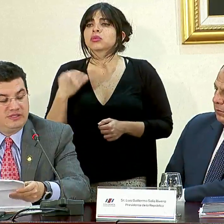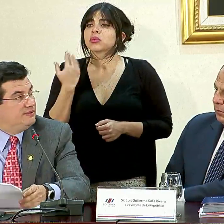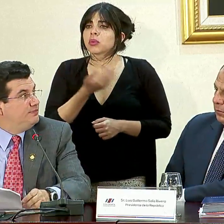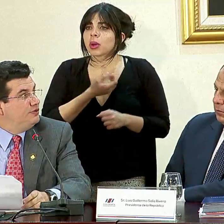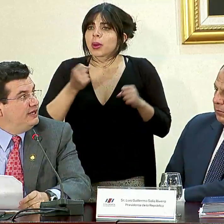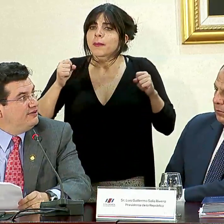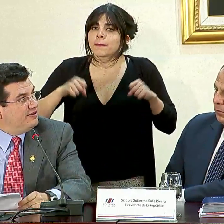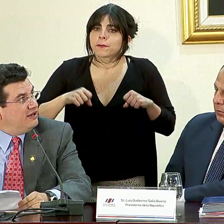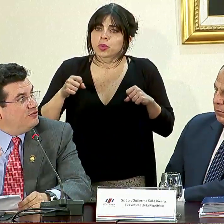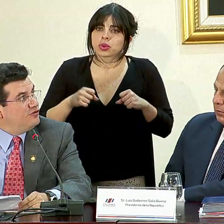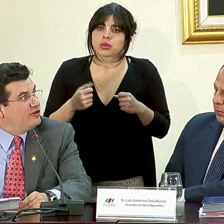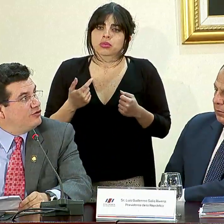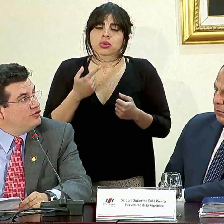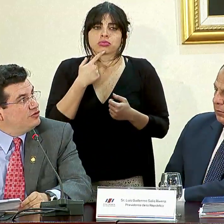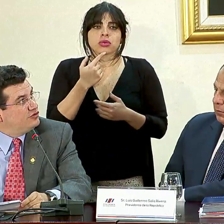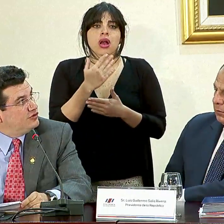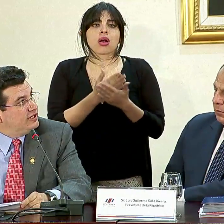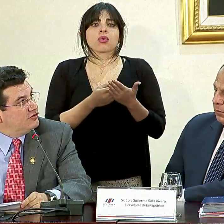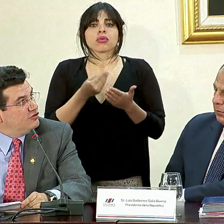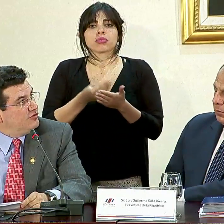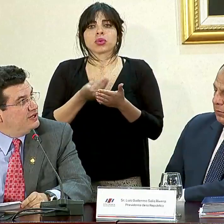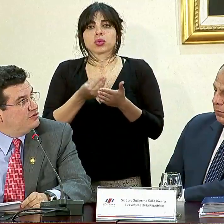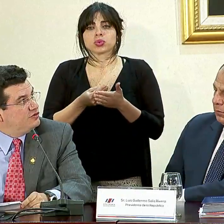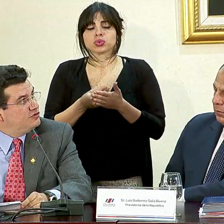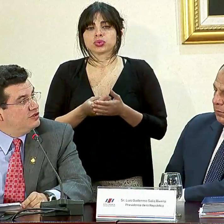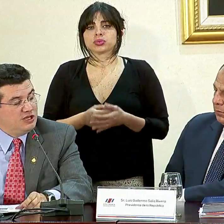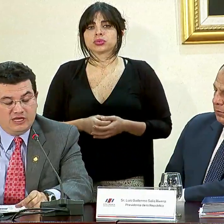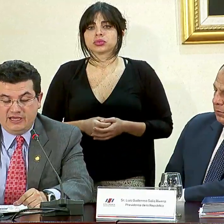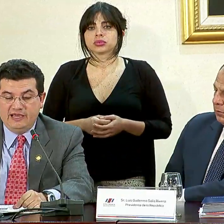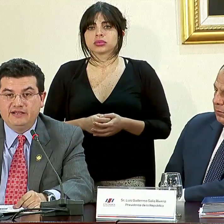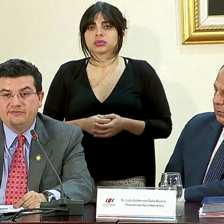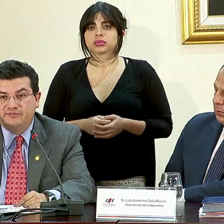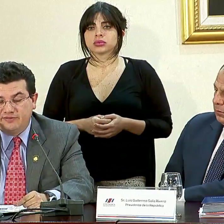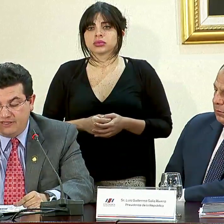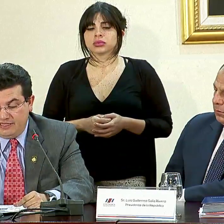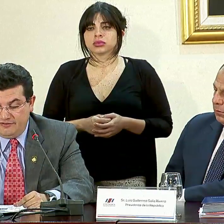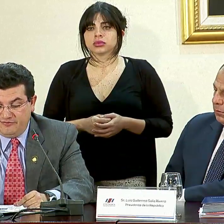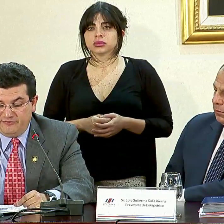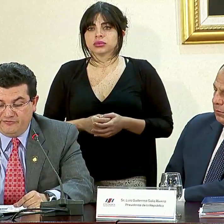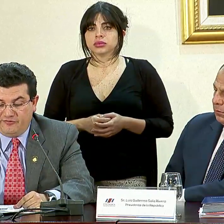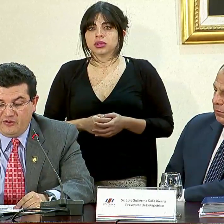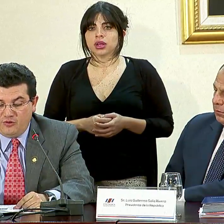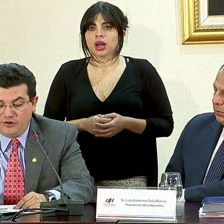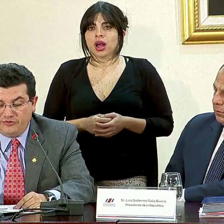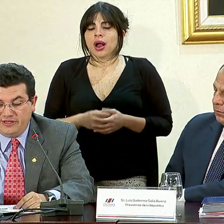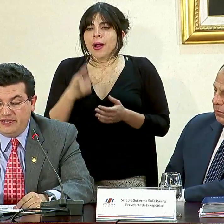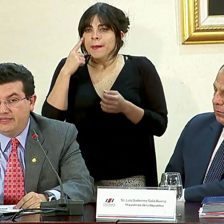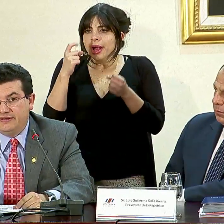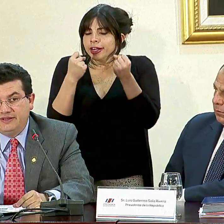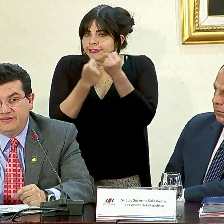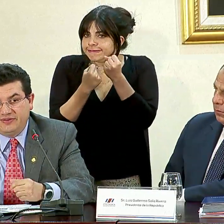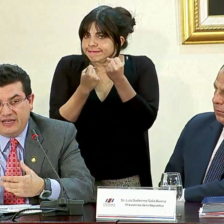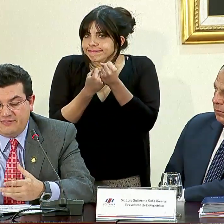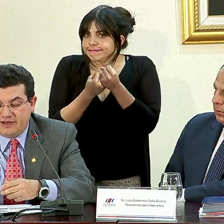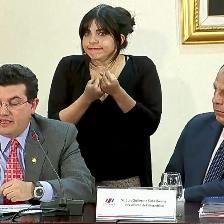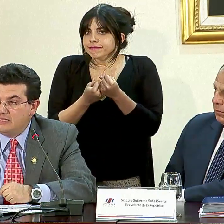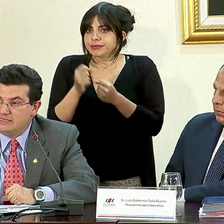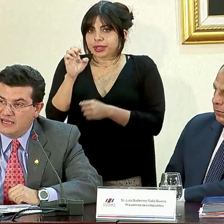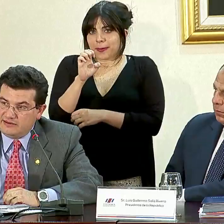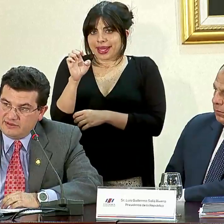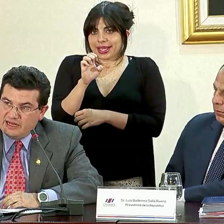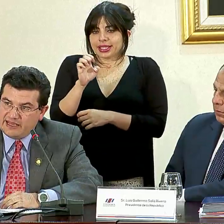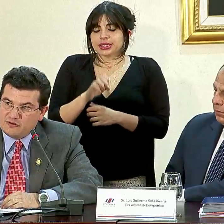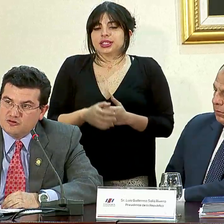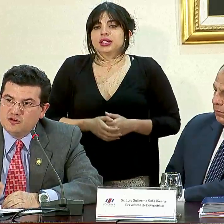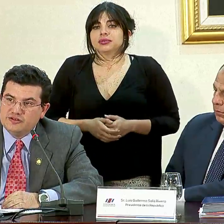Podemos poner algunos recursos económicos en favor de la